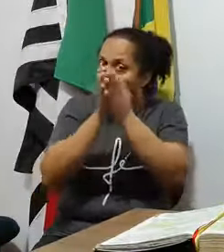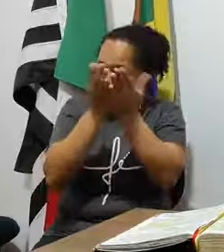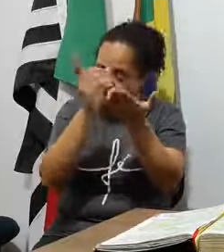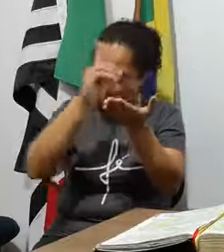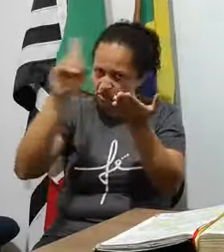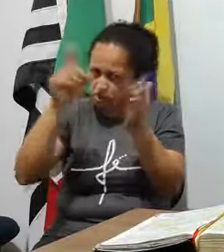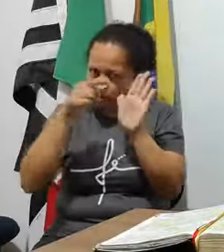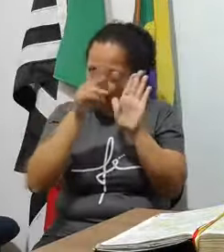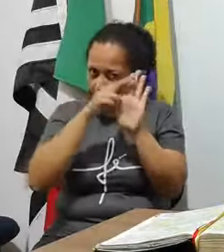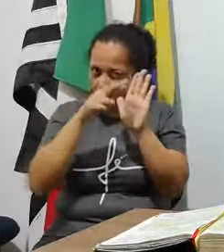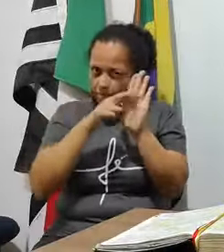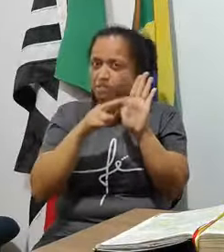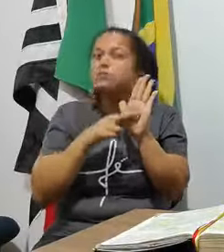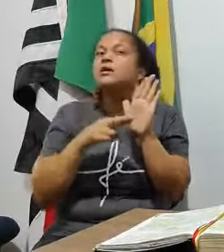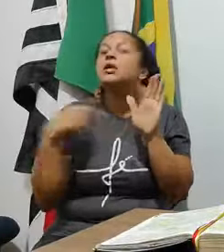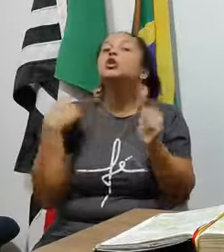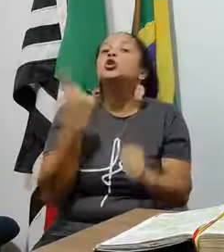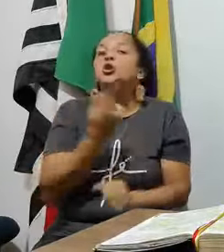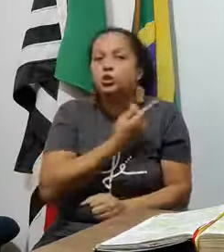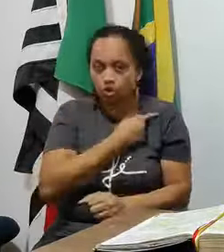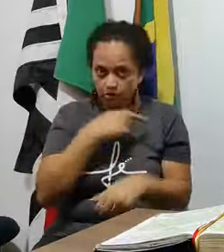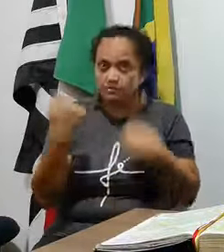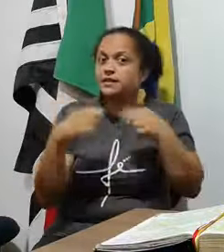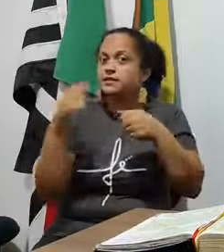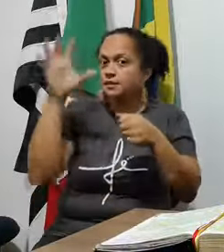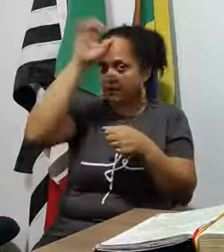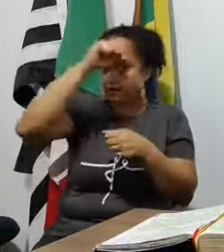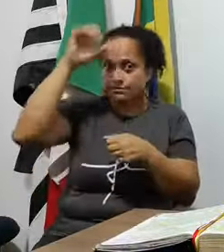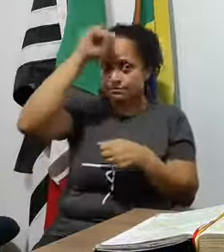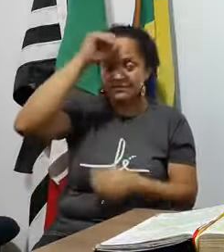Deus, todos nós precisamos aprender,